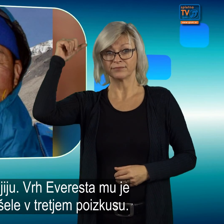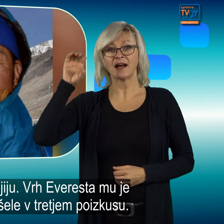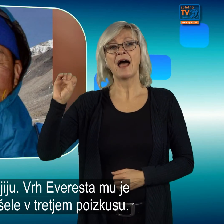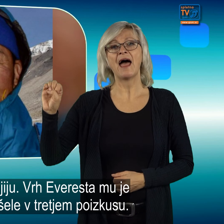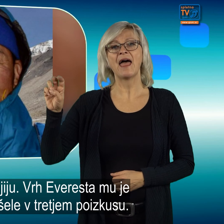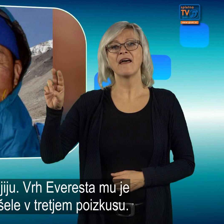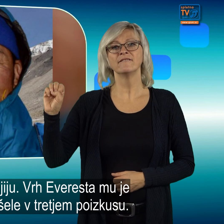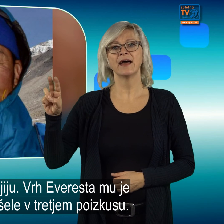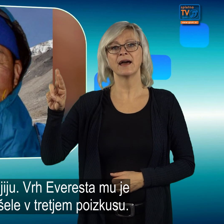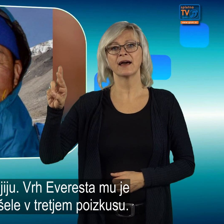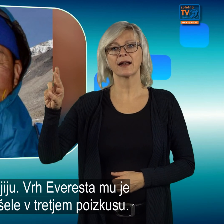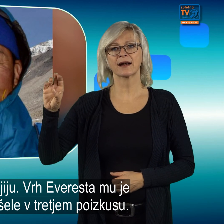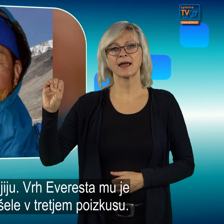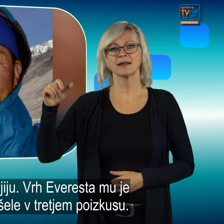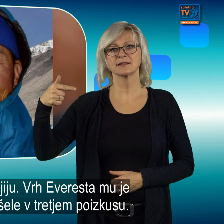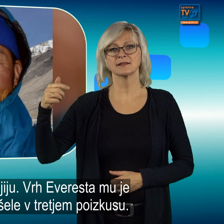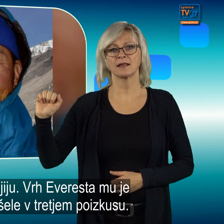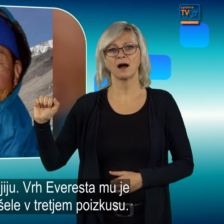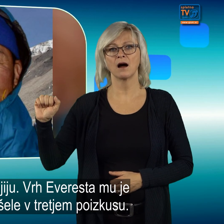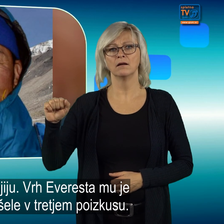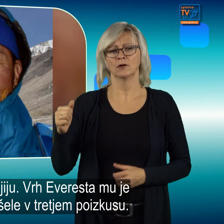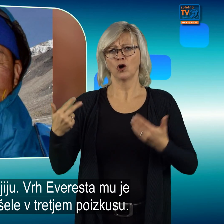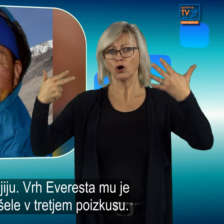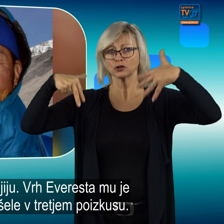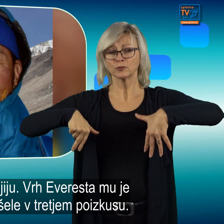mu je uspelo osvojiti šele v 3. poskusu.